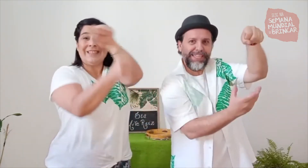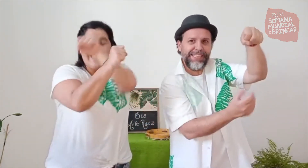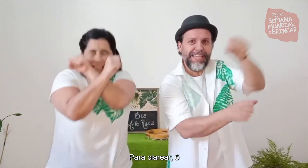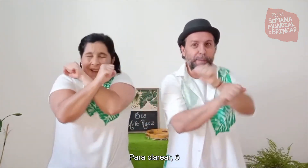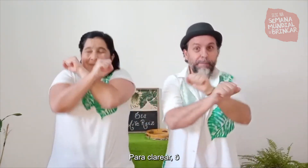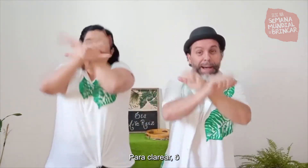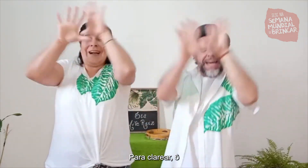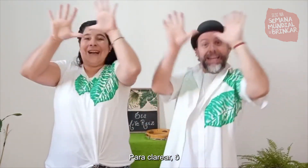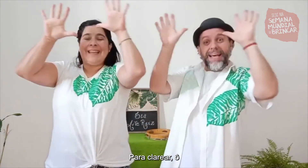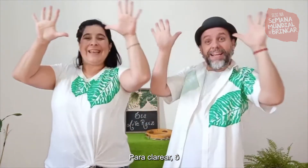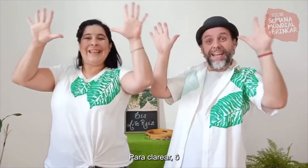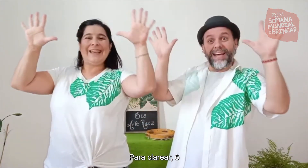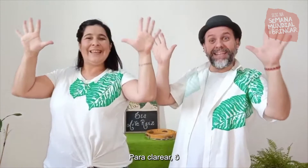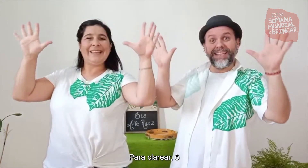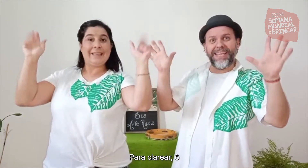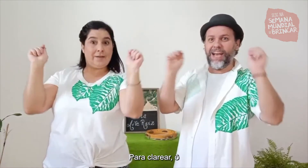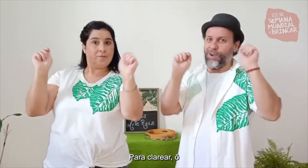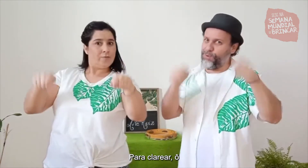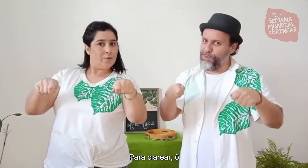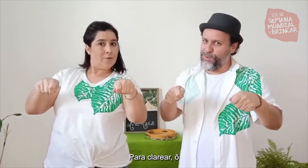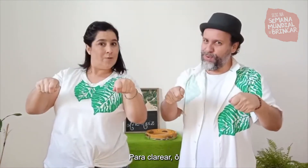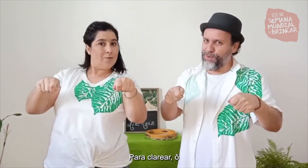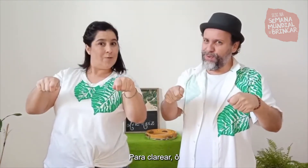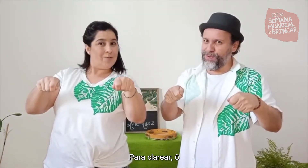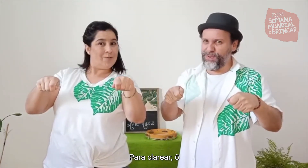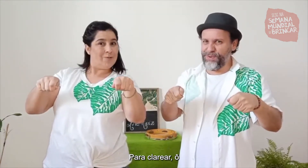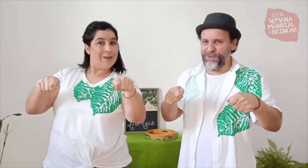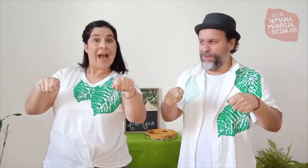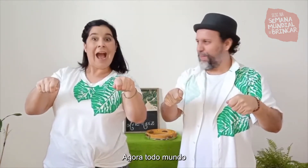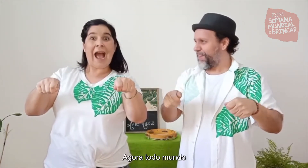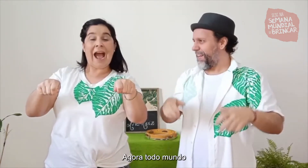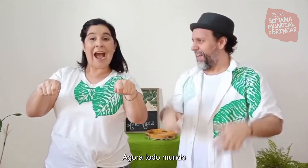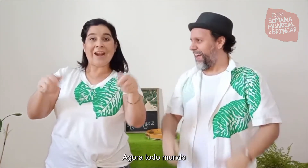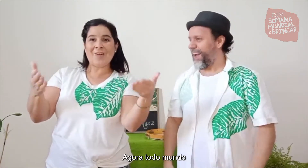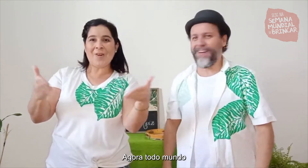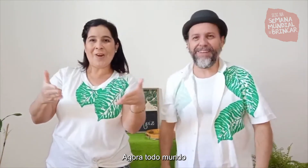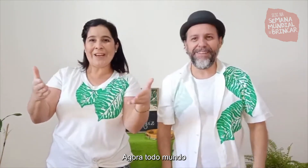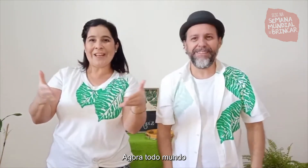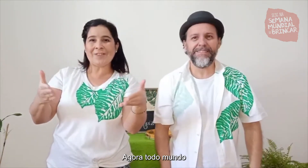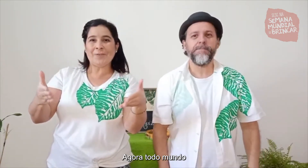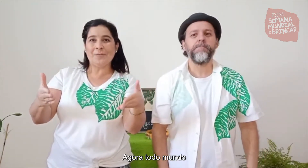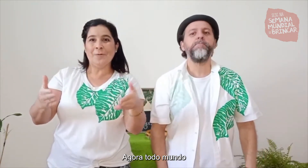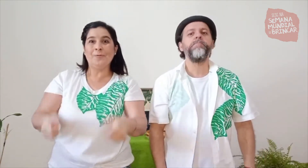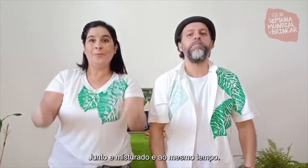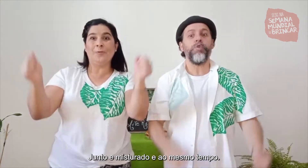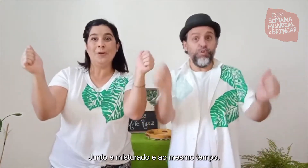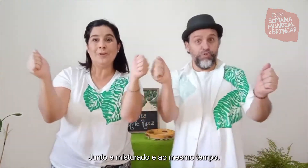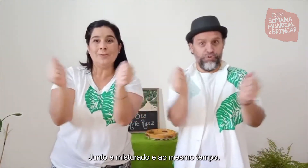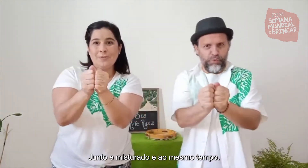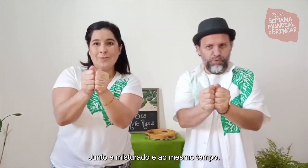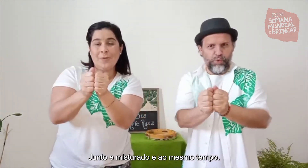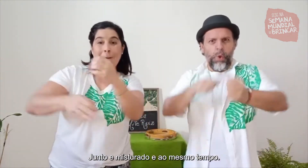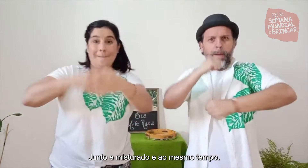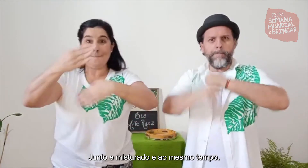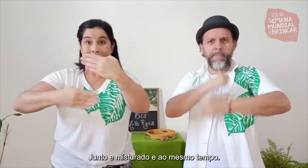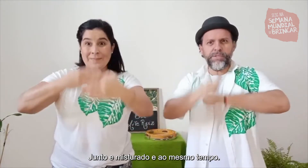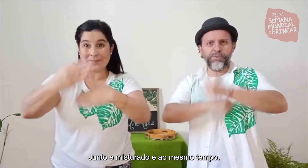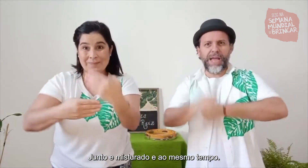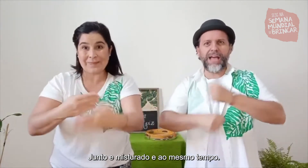maninha, para clarear. Oh. Agora todo mundo, junto, misturado